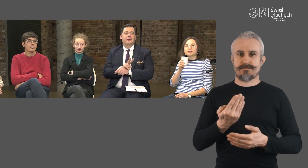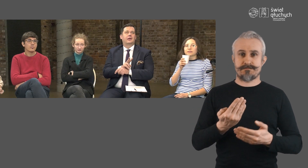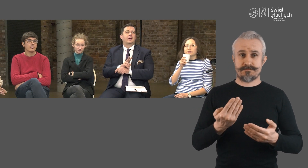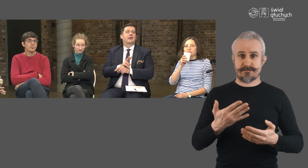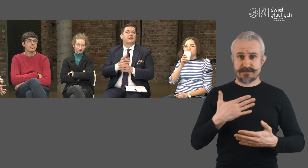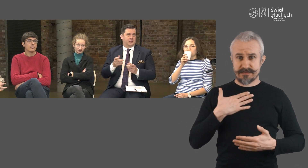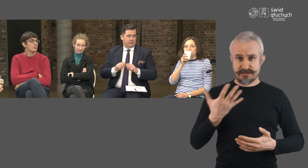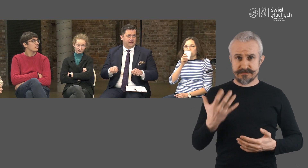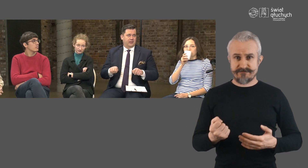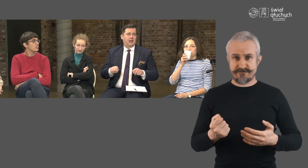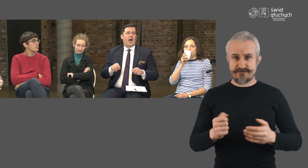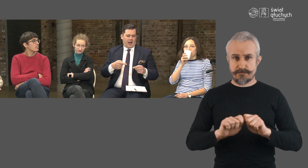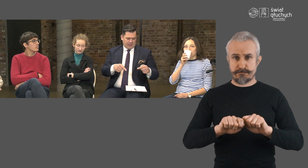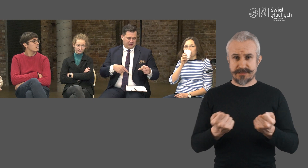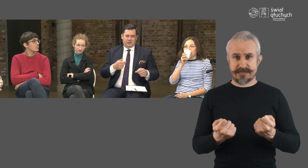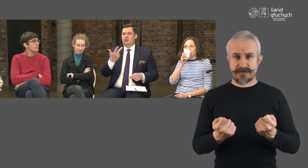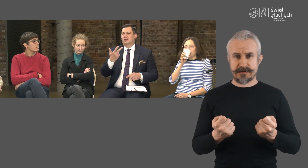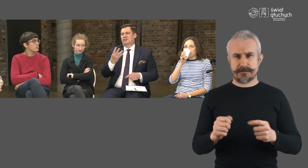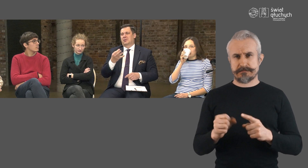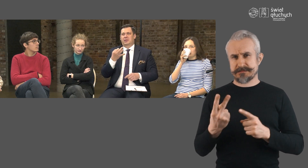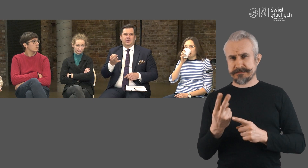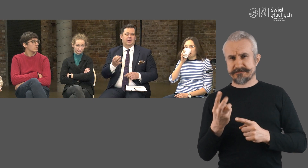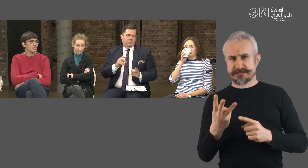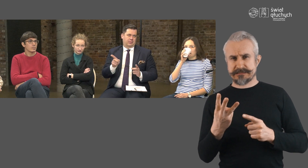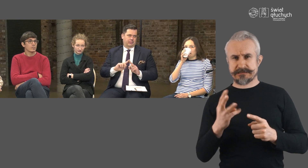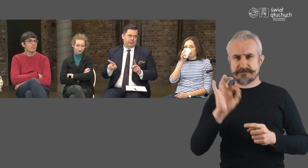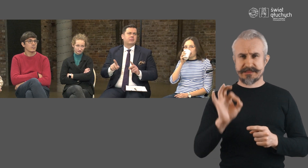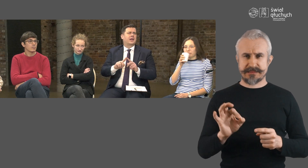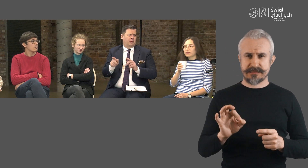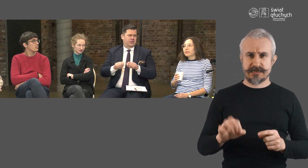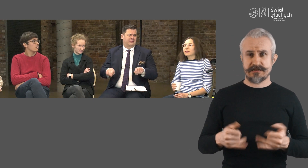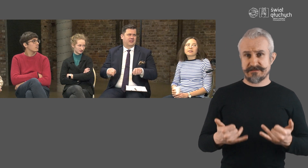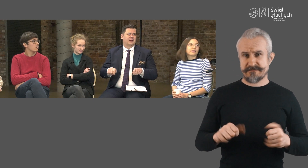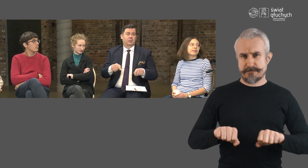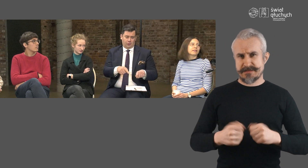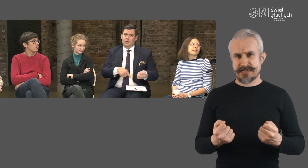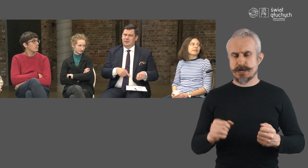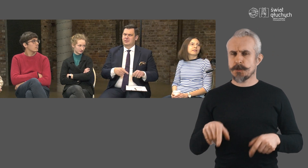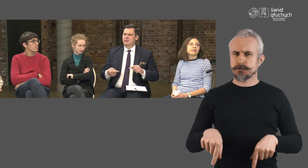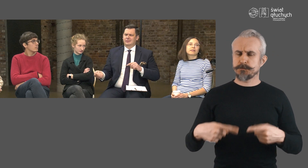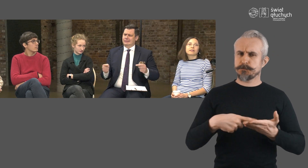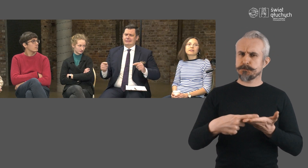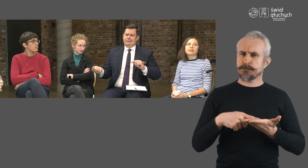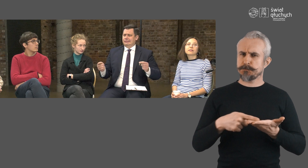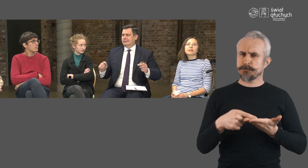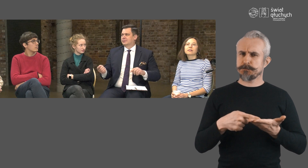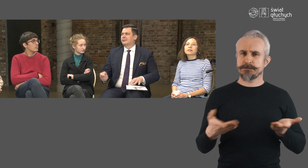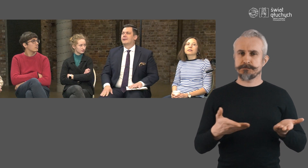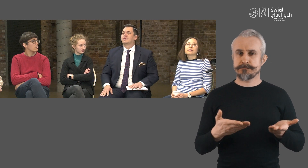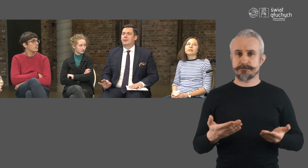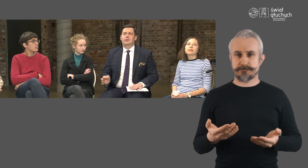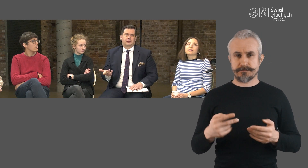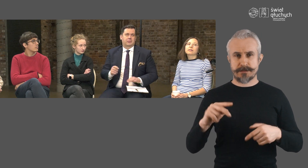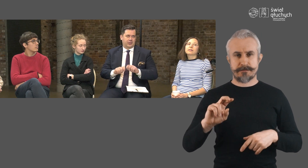2 godziny? Chcesz przerwę? A mam jeszcze 3-4 pytania. Nie, po przerwie. No to akurat będzie... No